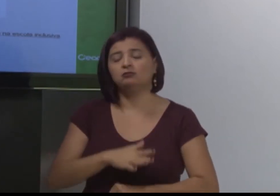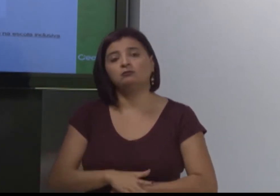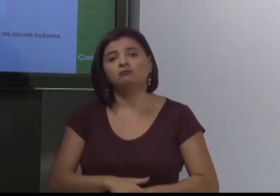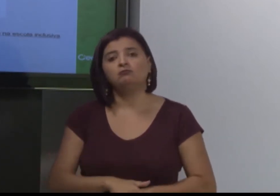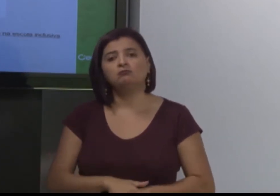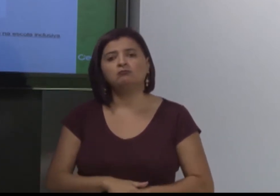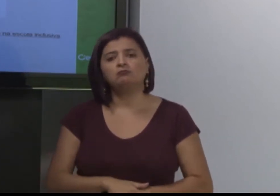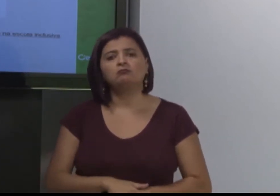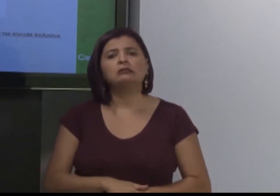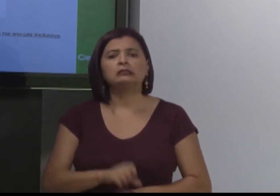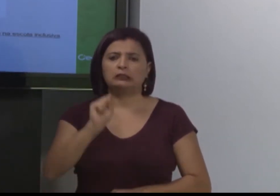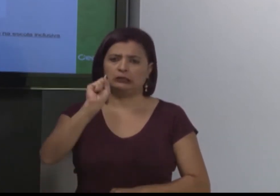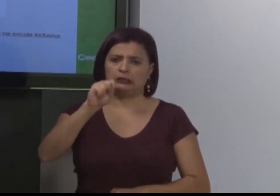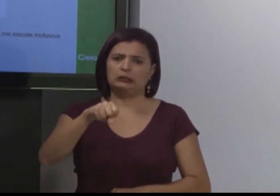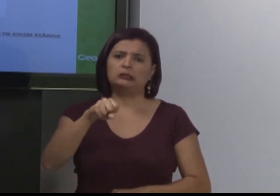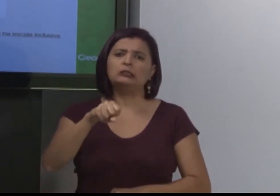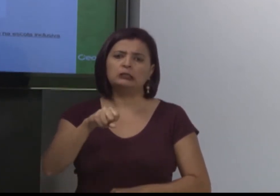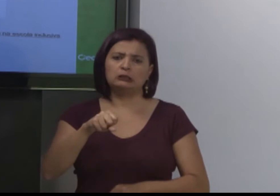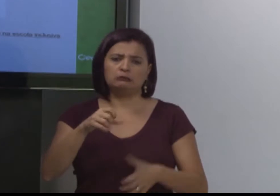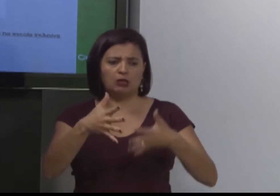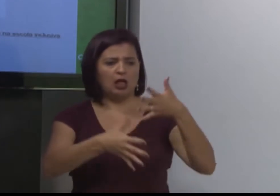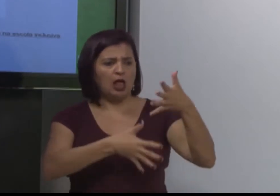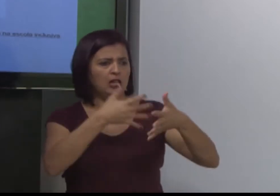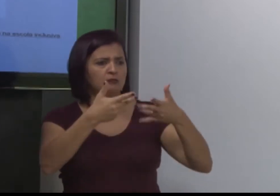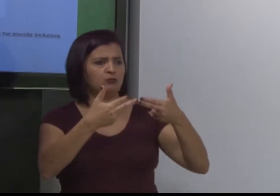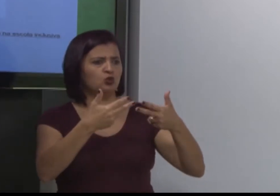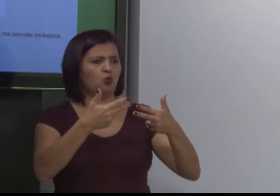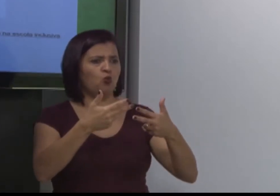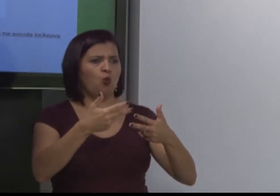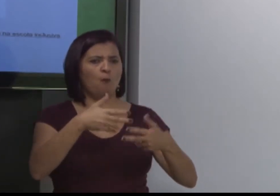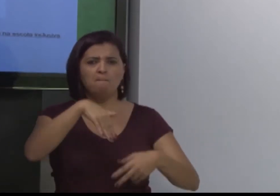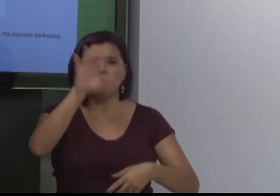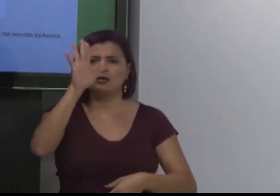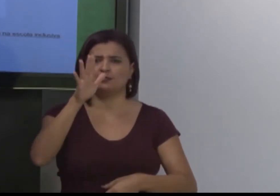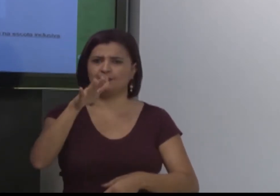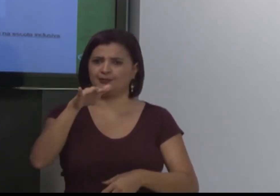sim, a língua de sinais, ela é tida como uma bandeira